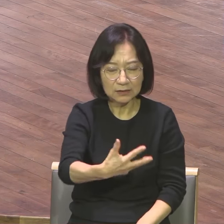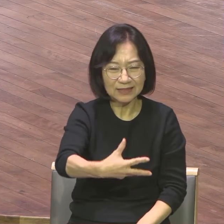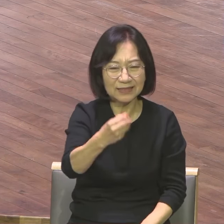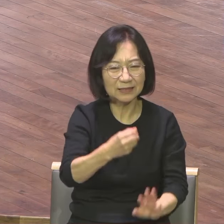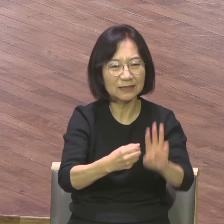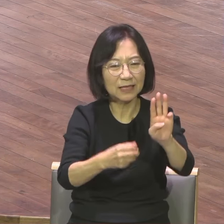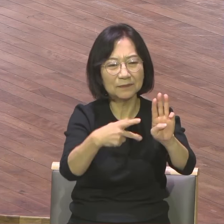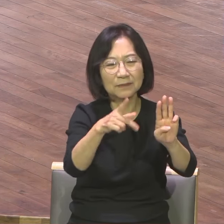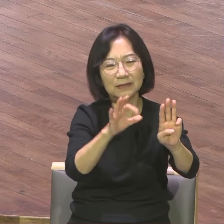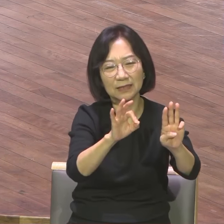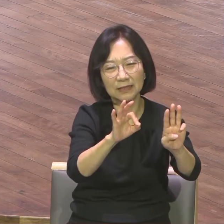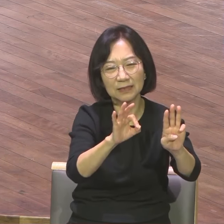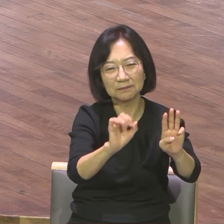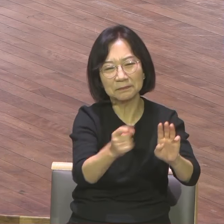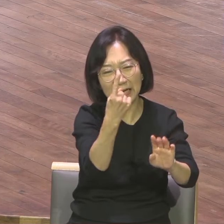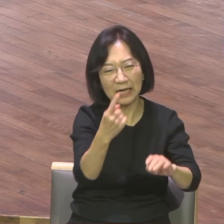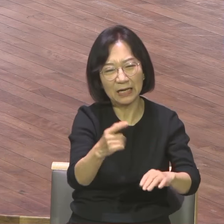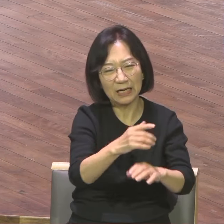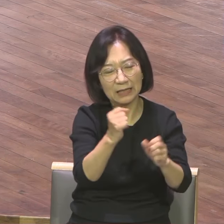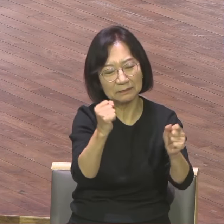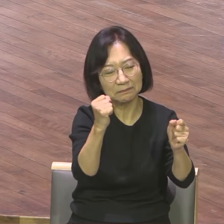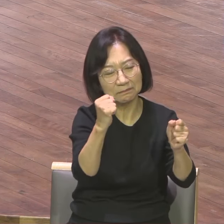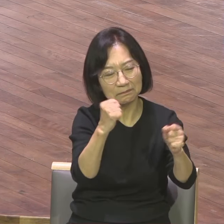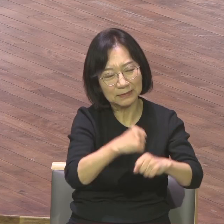완전히 멸망할 수밖에 없는 우리를